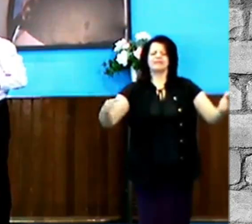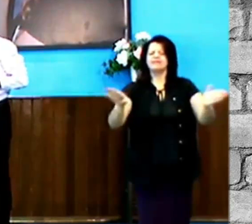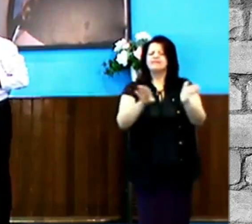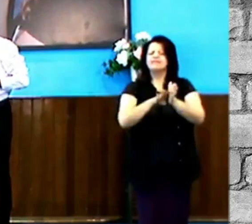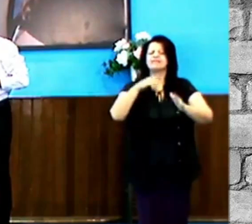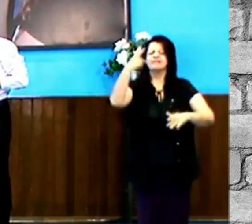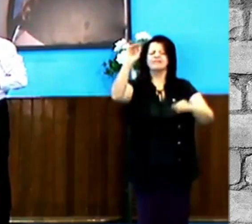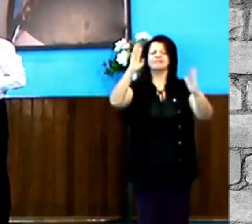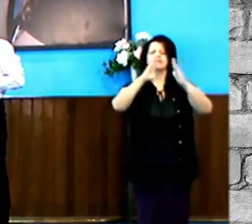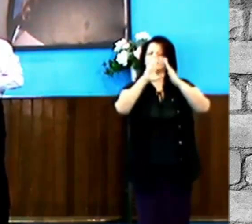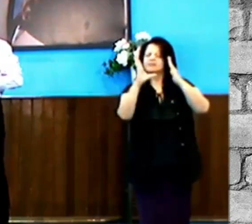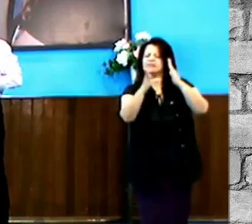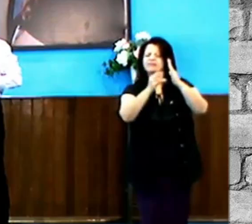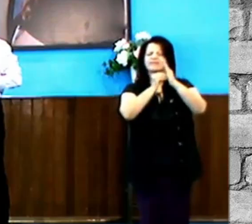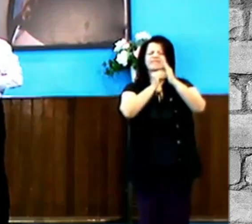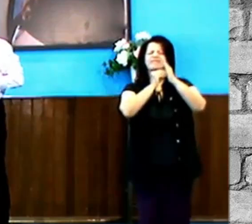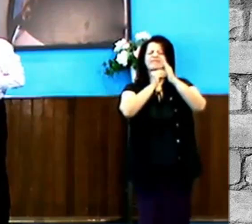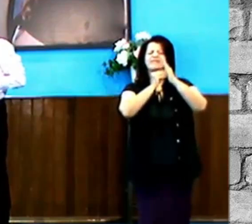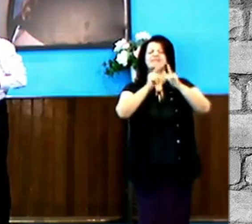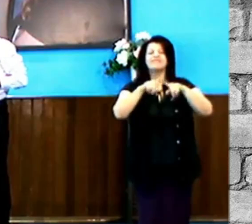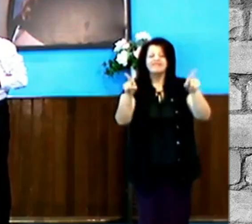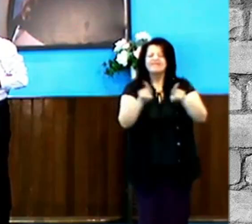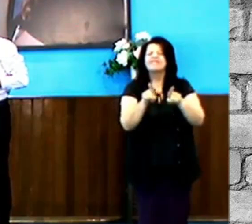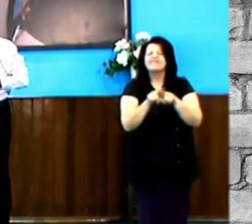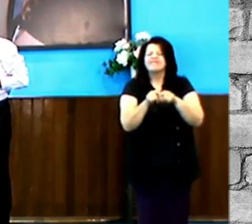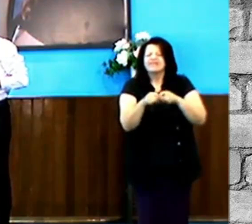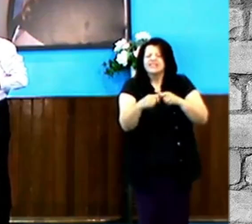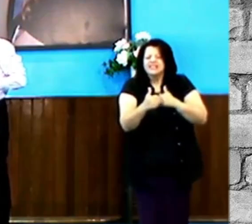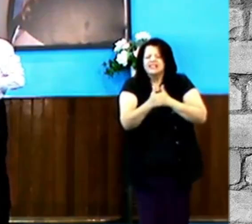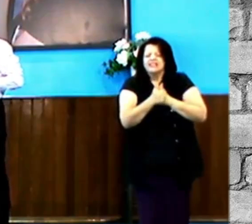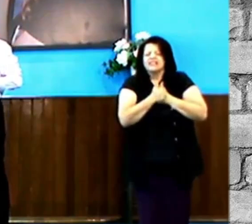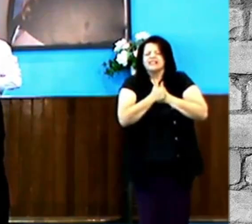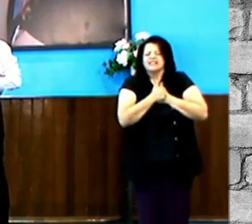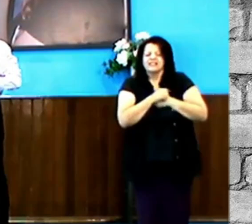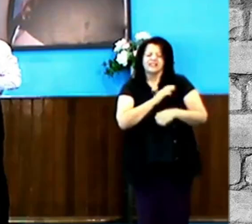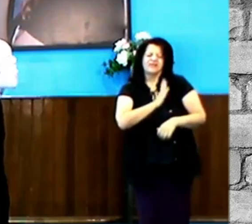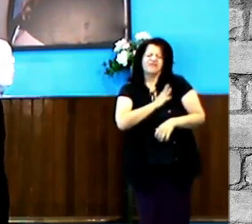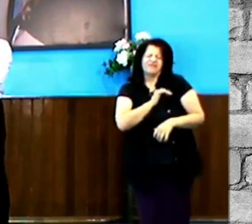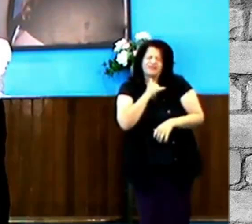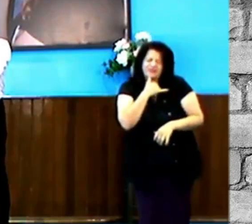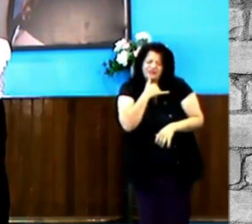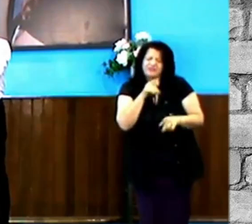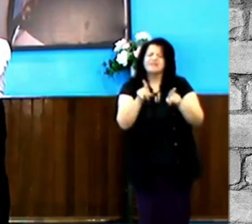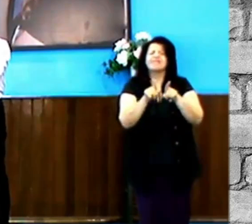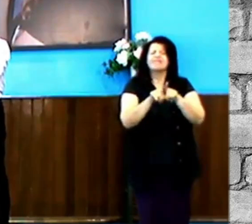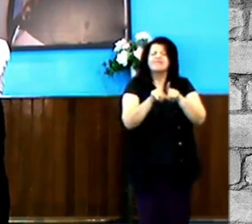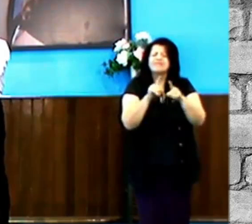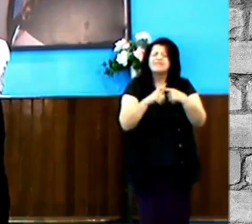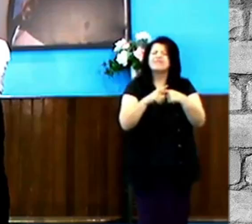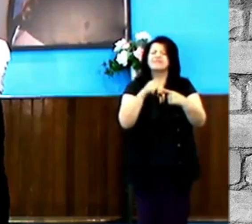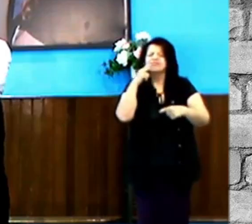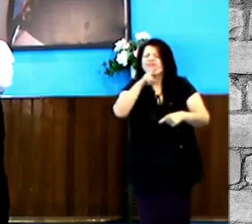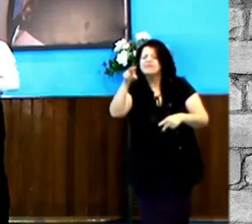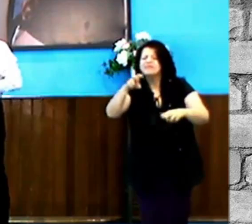Deus, e também com um aperto no coração, Pai, por ver os bancos vazios. mas o Senhor sabe todas as coisas, Senhor Deus. Que o